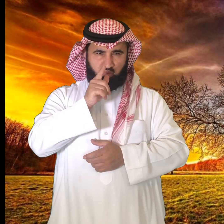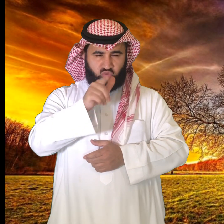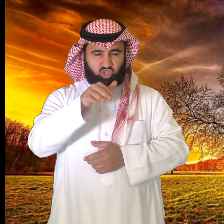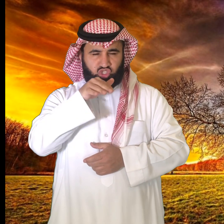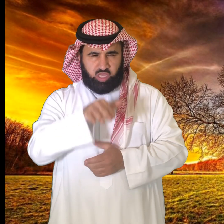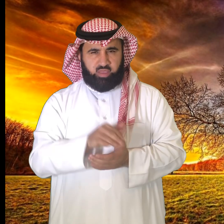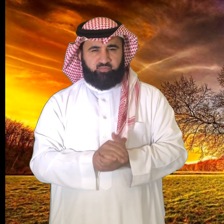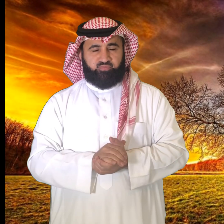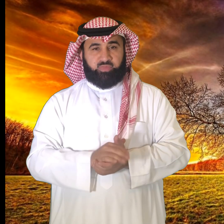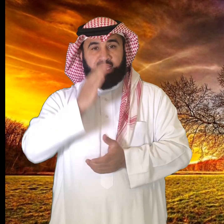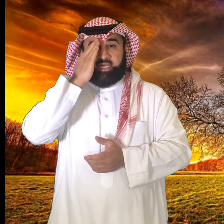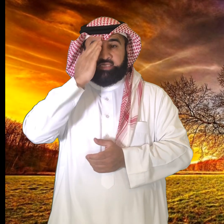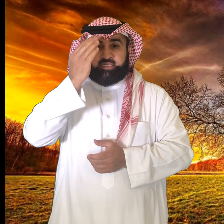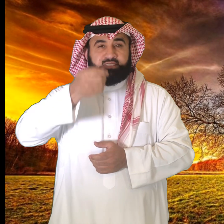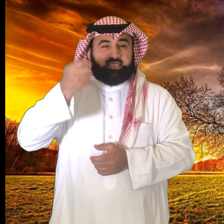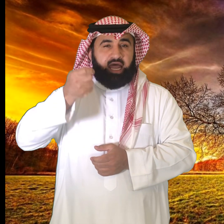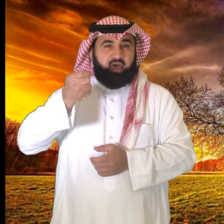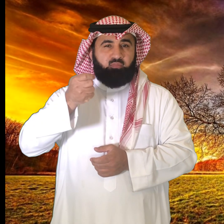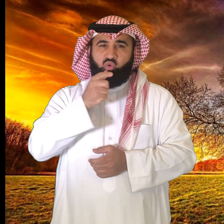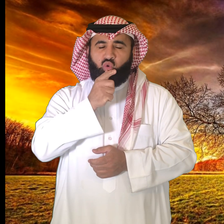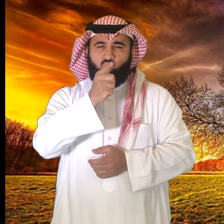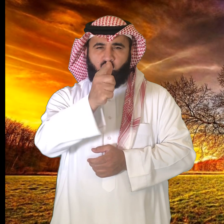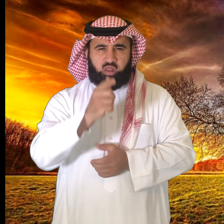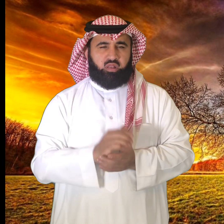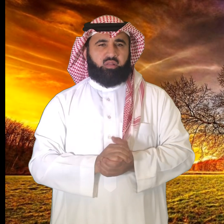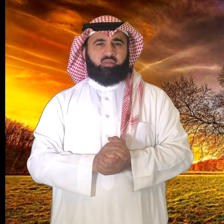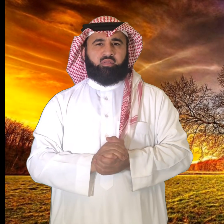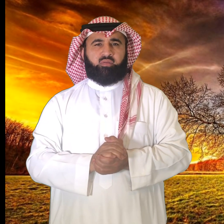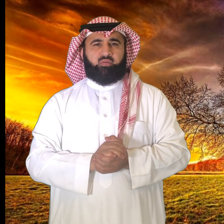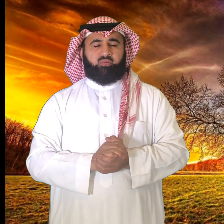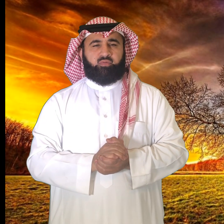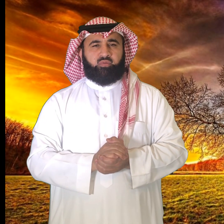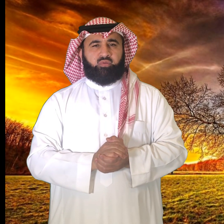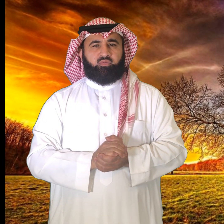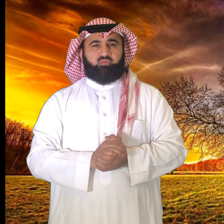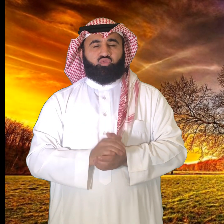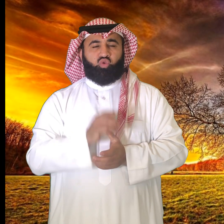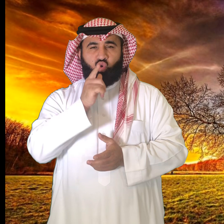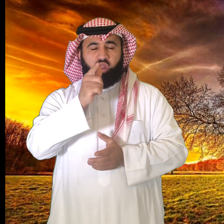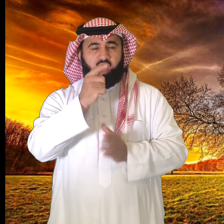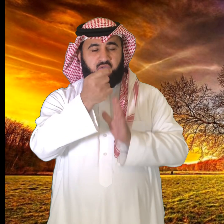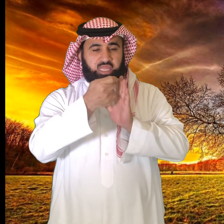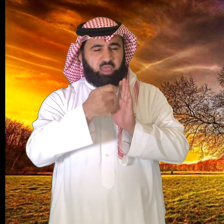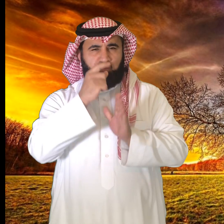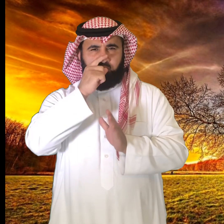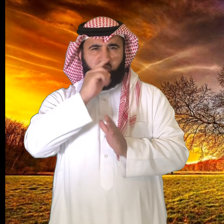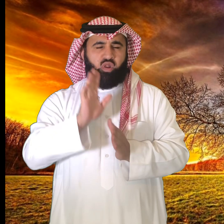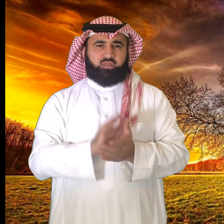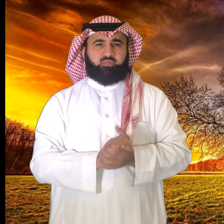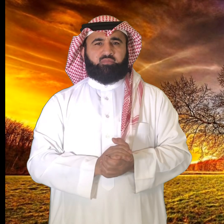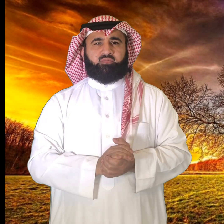الظاهر والله تبارك وتعالى أعلى وعلم أن السلام إنما هو بالقول، نعم، وليس بالإشارة،